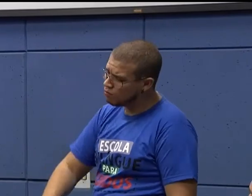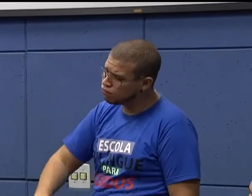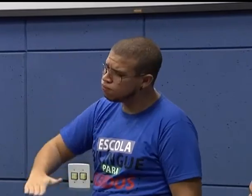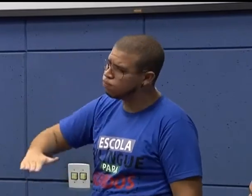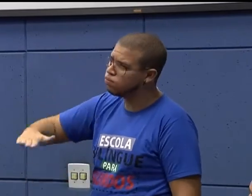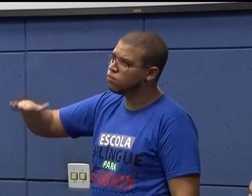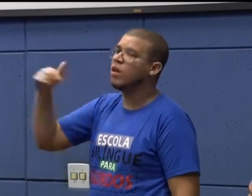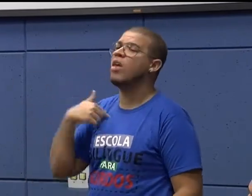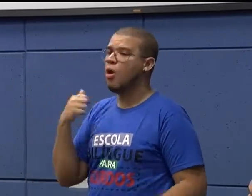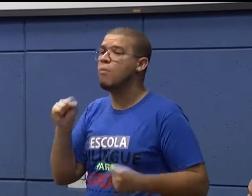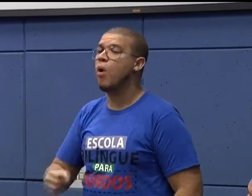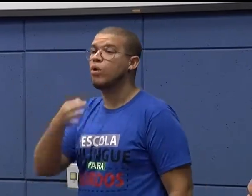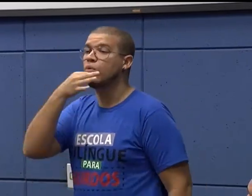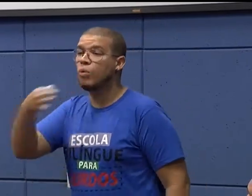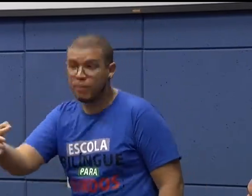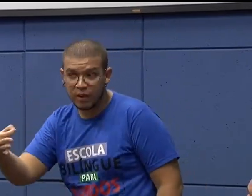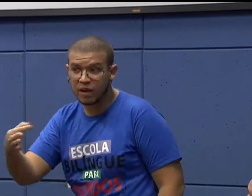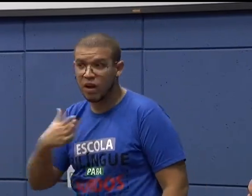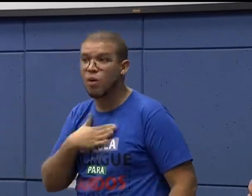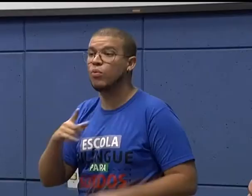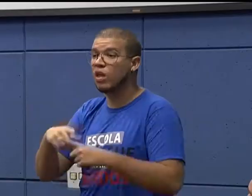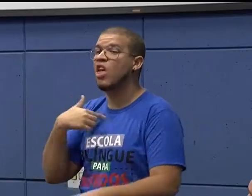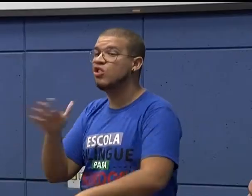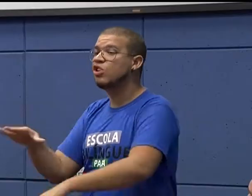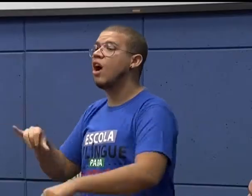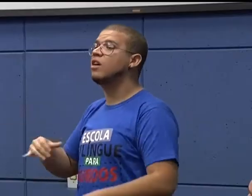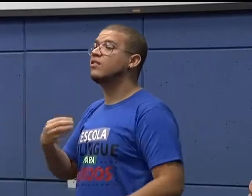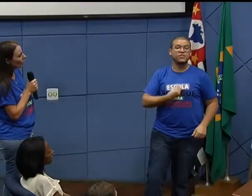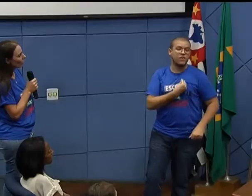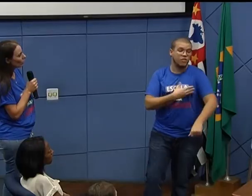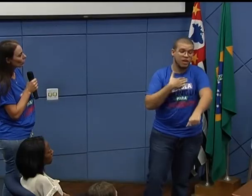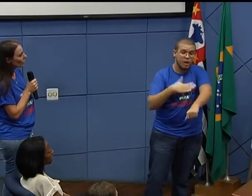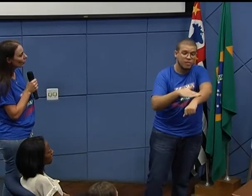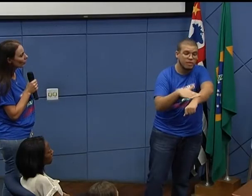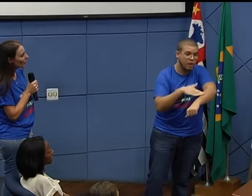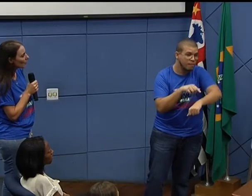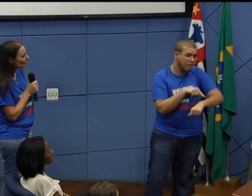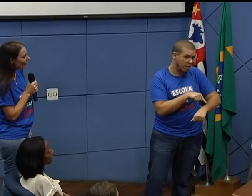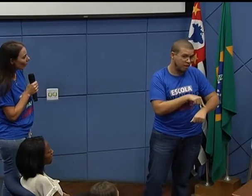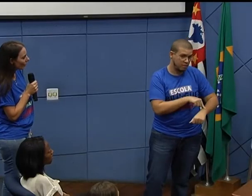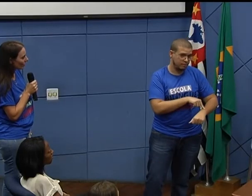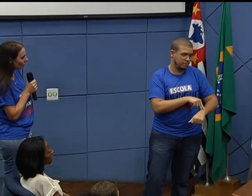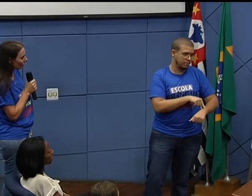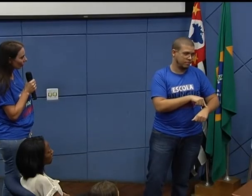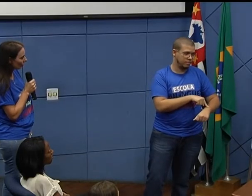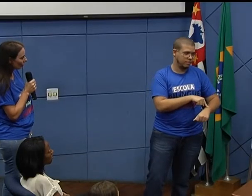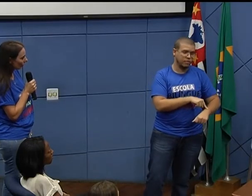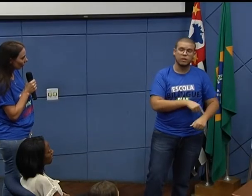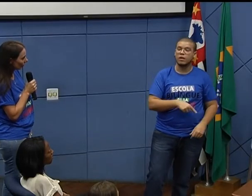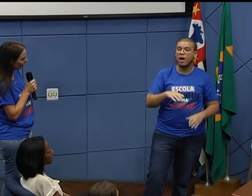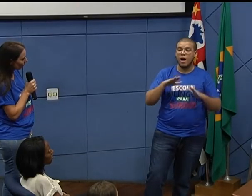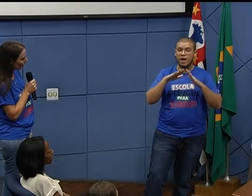já tenho essa experiência de escola inclusiva desde criança, eu posso dar essa minha opinião. Eu já vivi na minha pele isso.